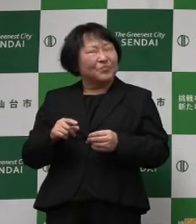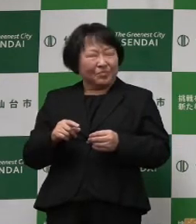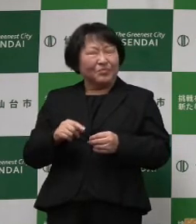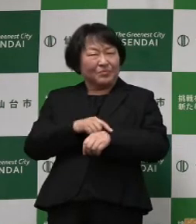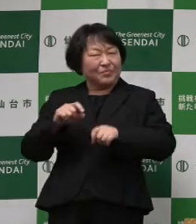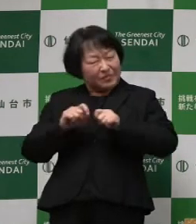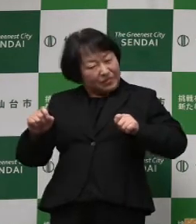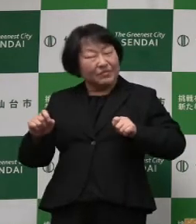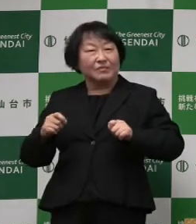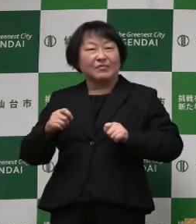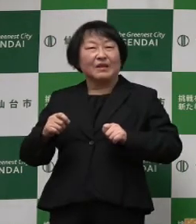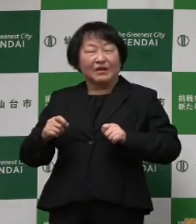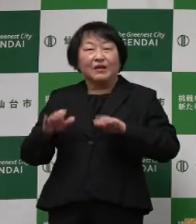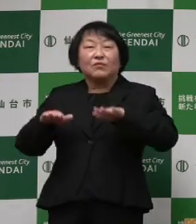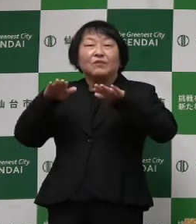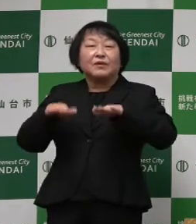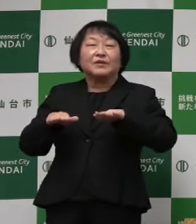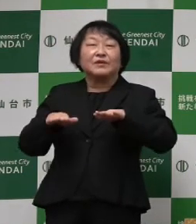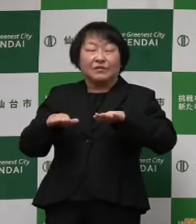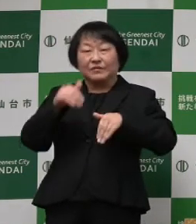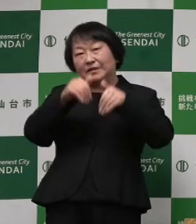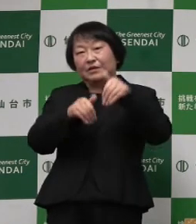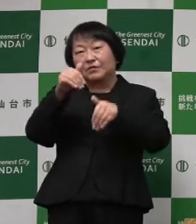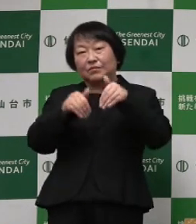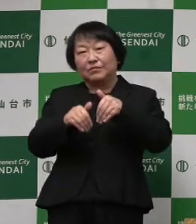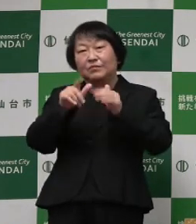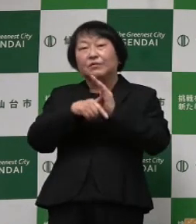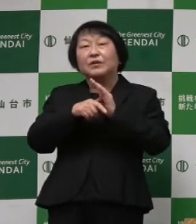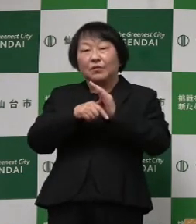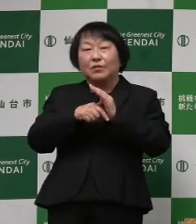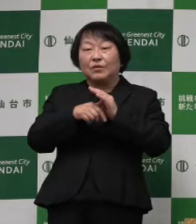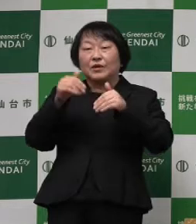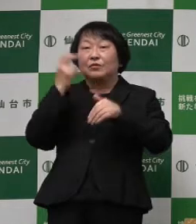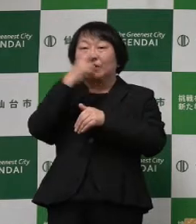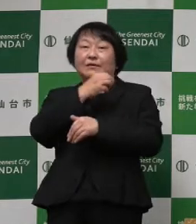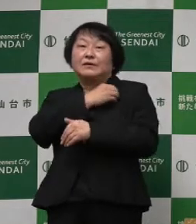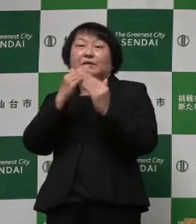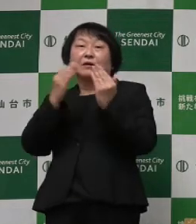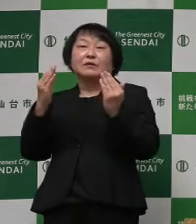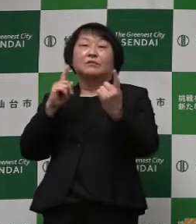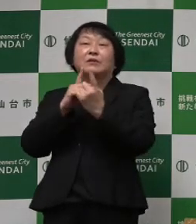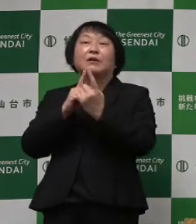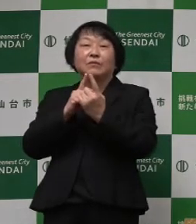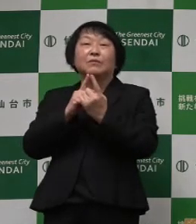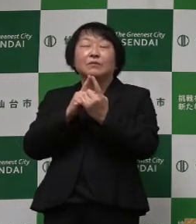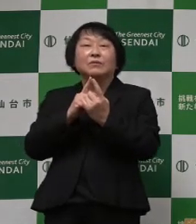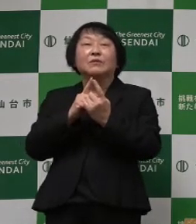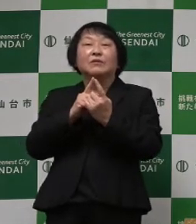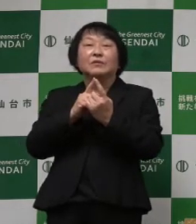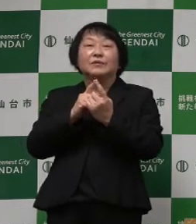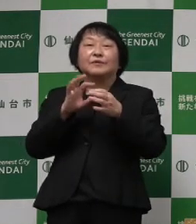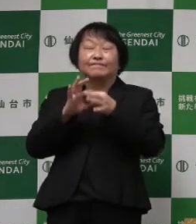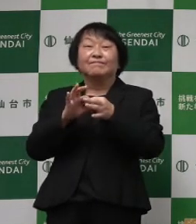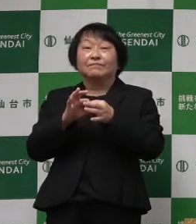。今回の選挙における選管の対応について少し所感を述べさせてい